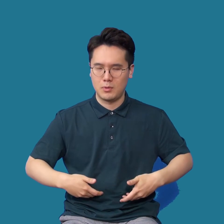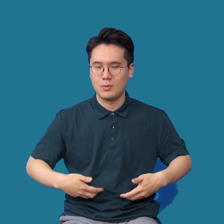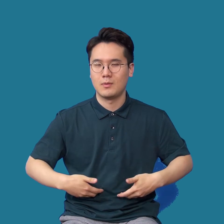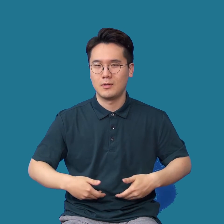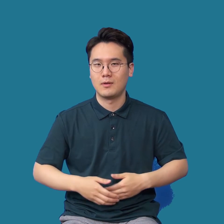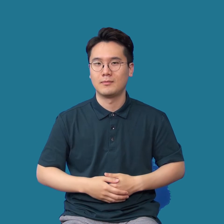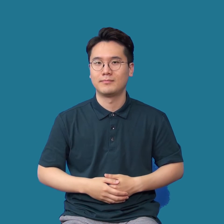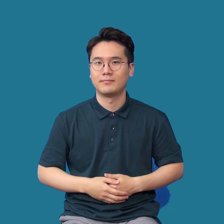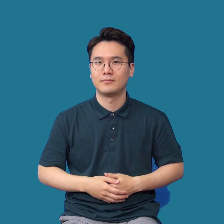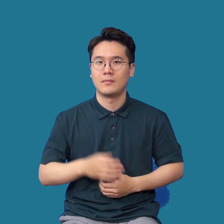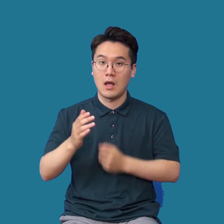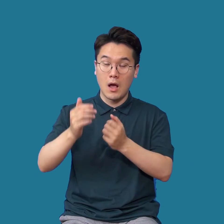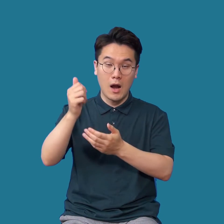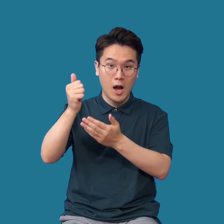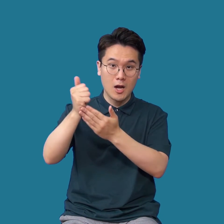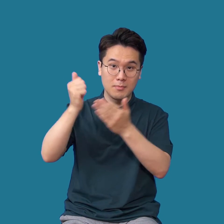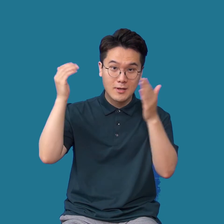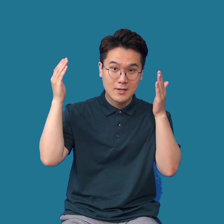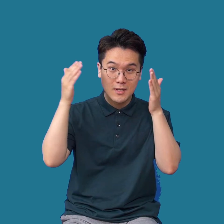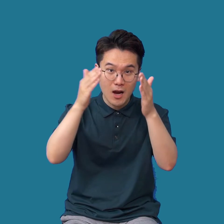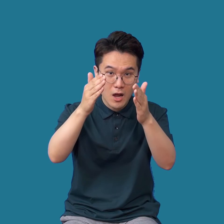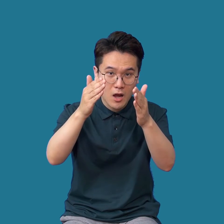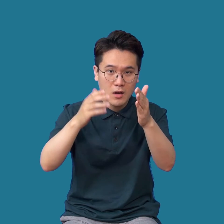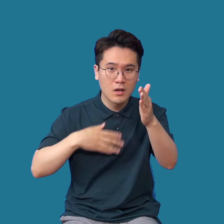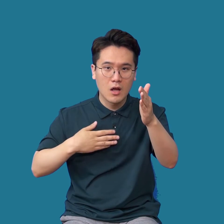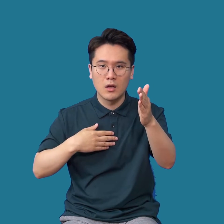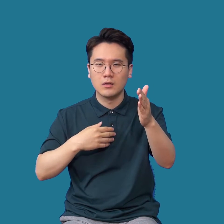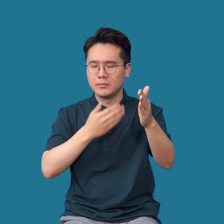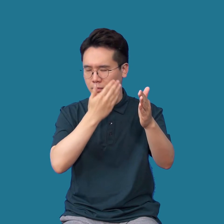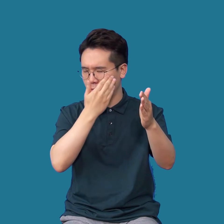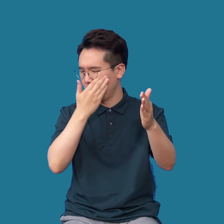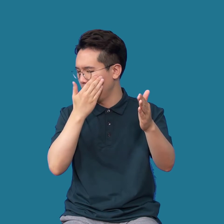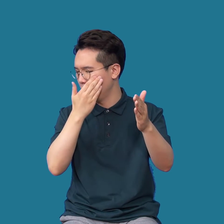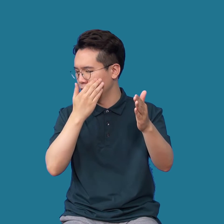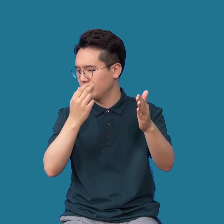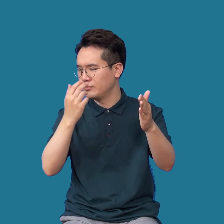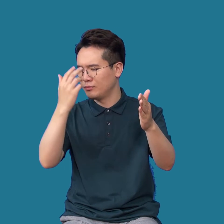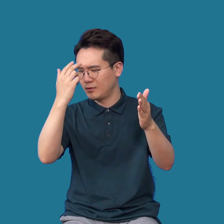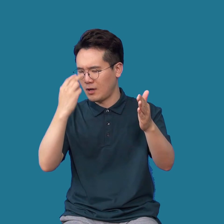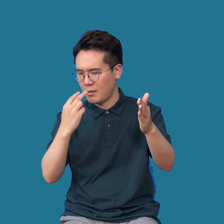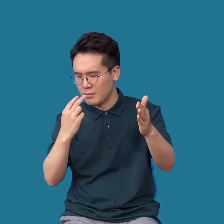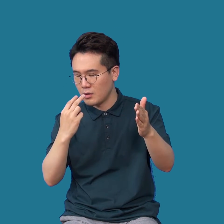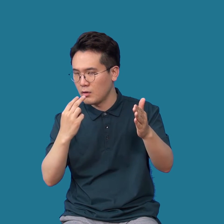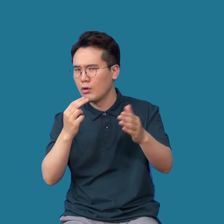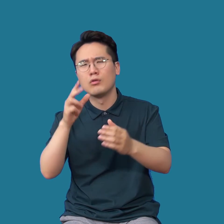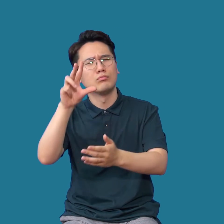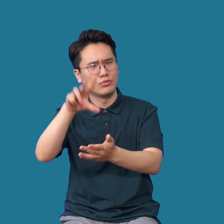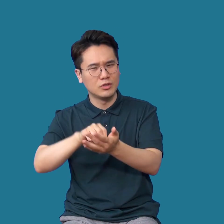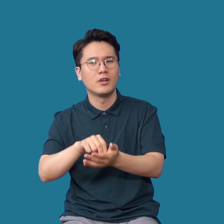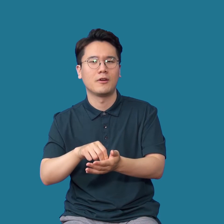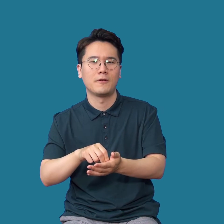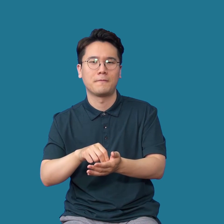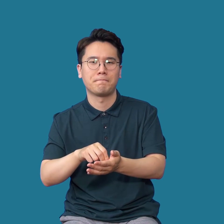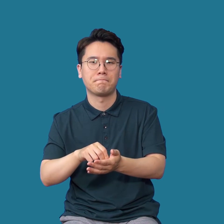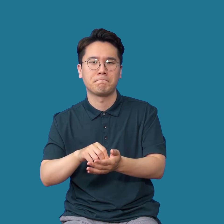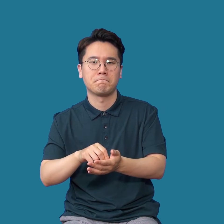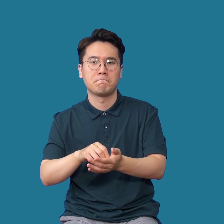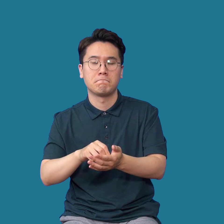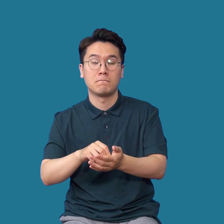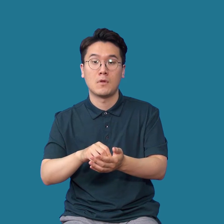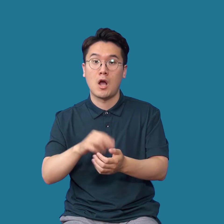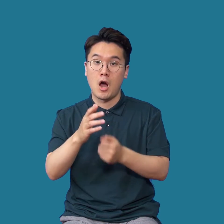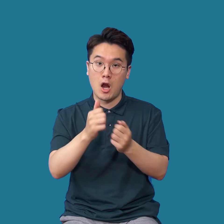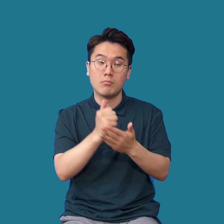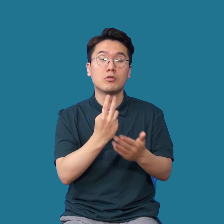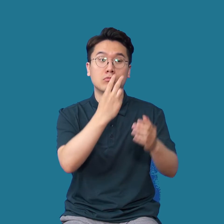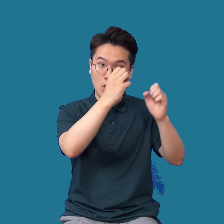하나님을 향해서 눈을 감고 있는 것이 문제입니다. 하나님이 안 계신 것이 아니라 내가 하나님에 대해서 눈을 감고 있는